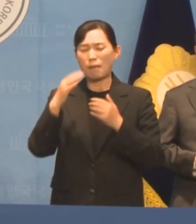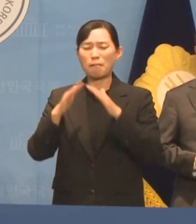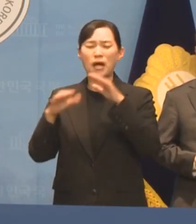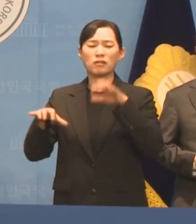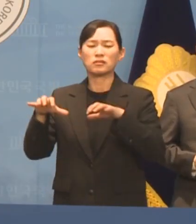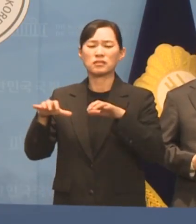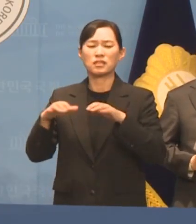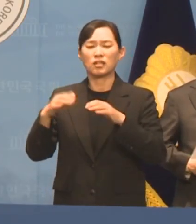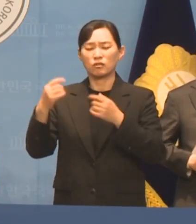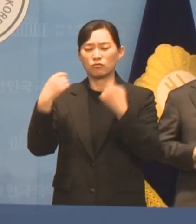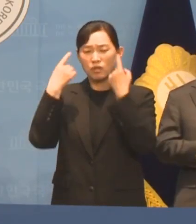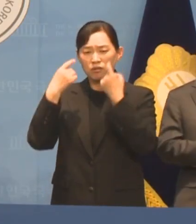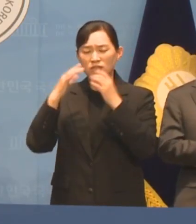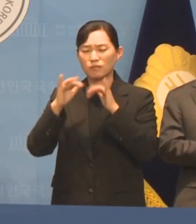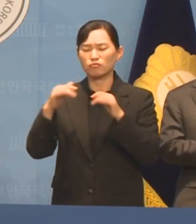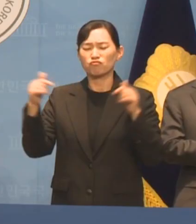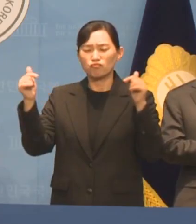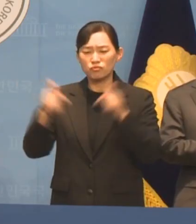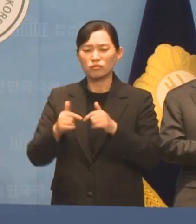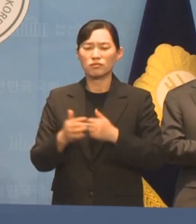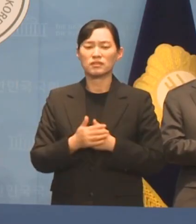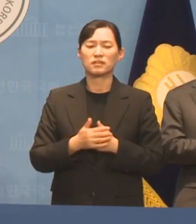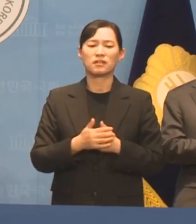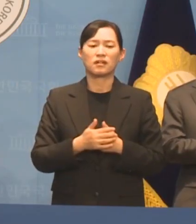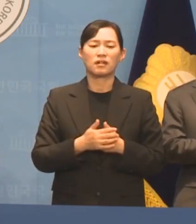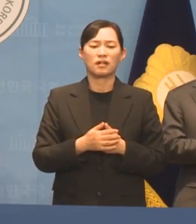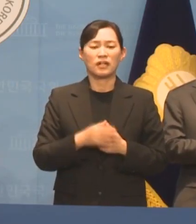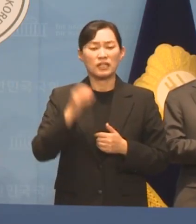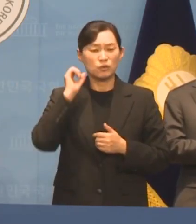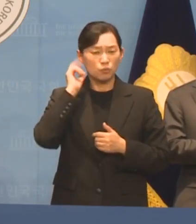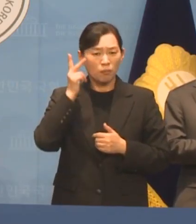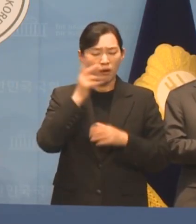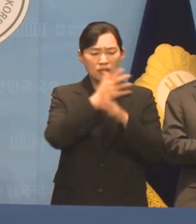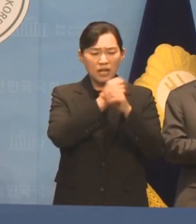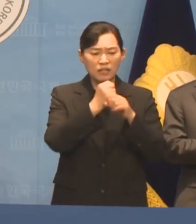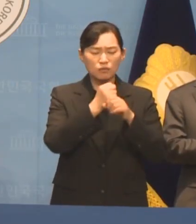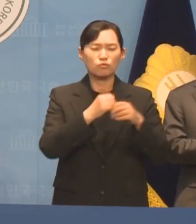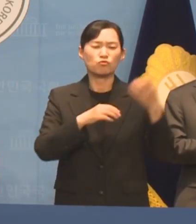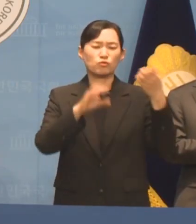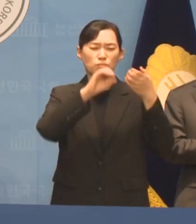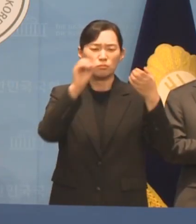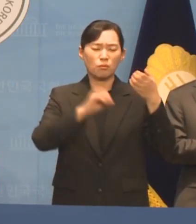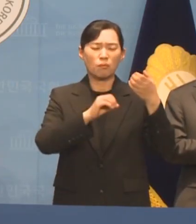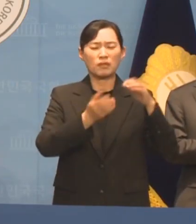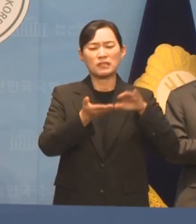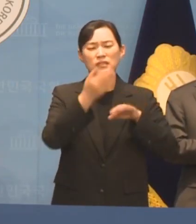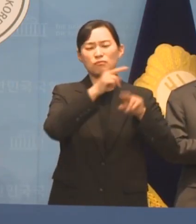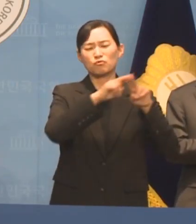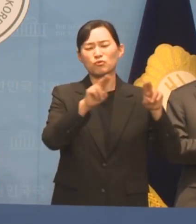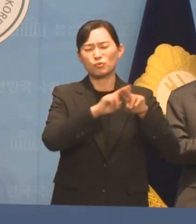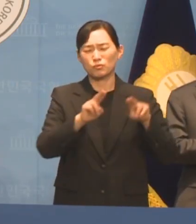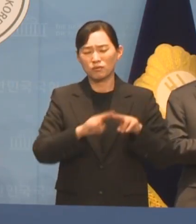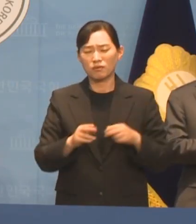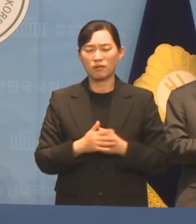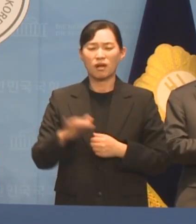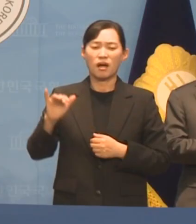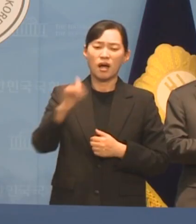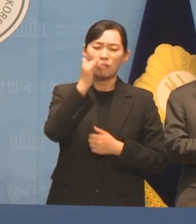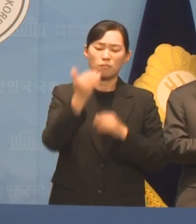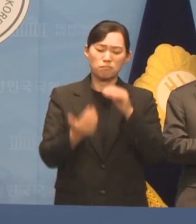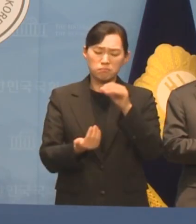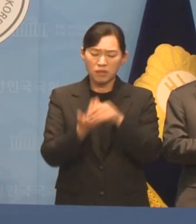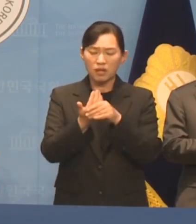줄었고 전남 지역의 숙박업소 예약률은 90% 이상이 취소되었습니다. 항공 참사